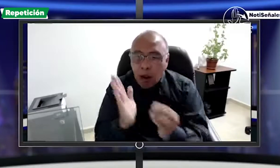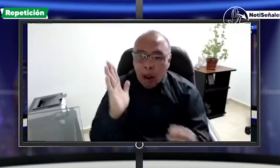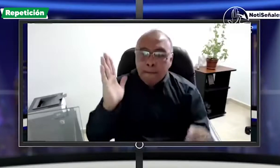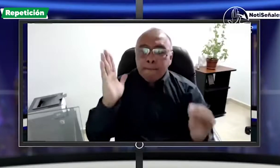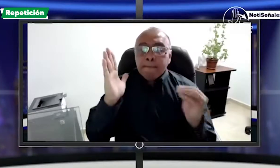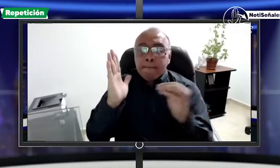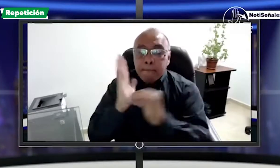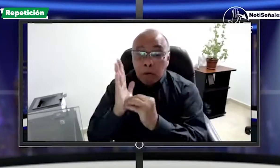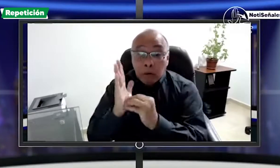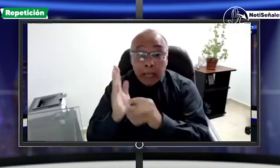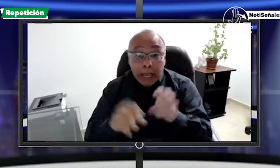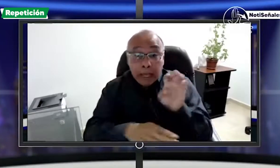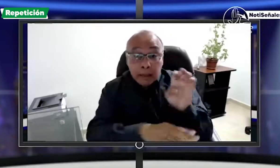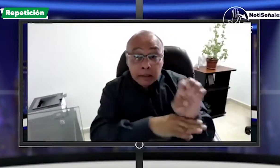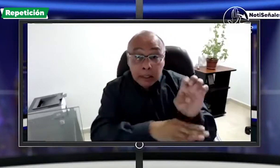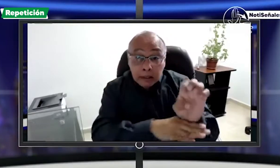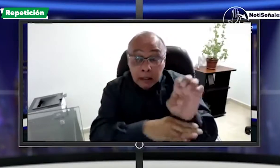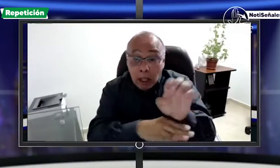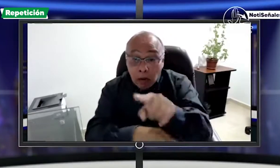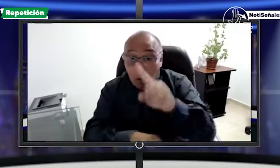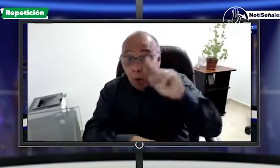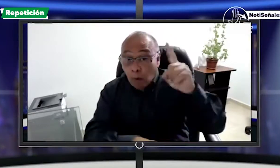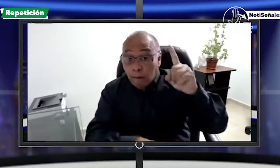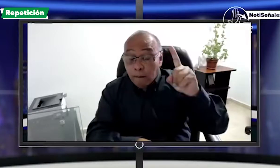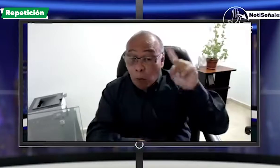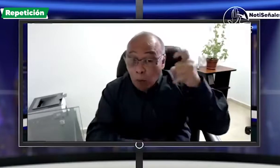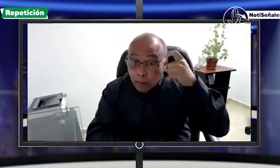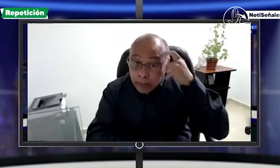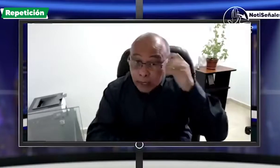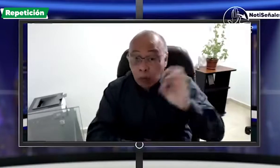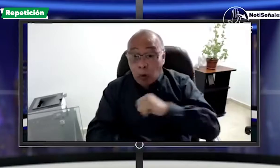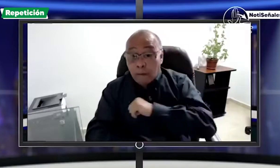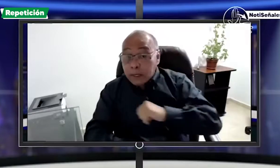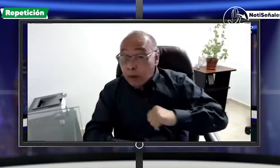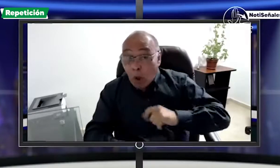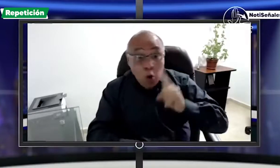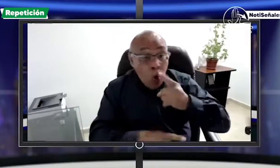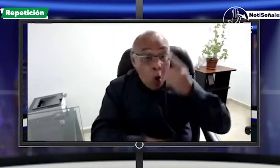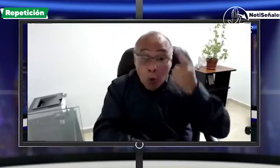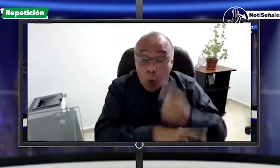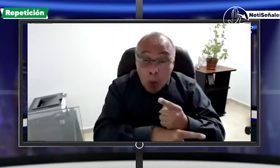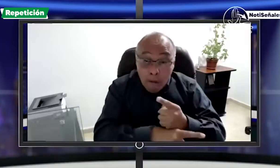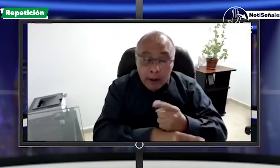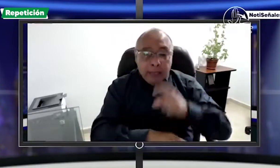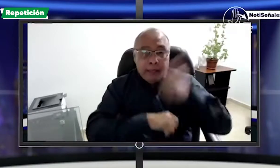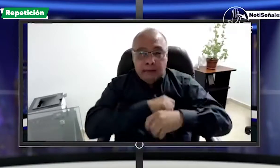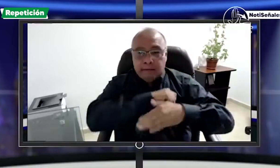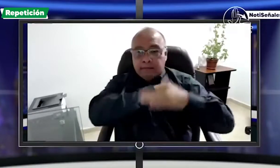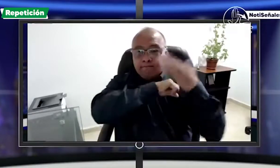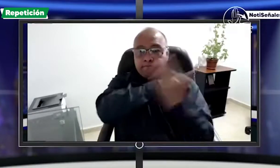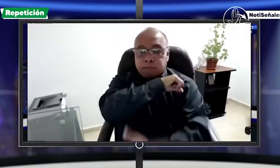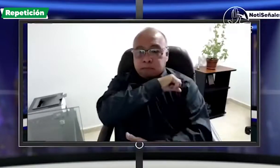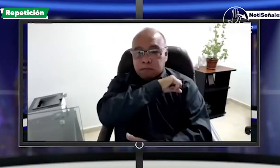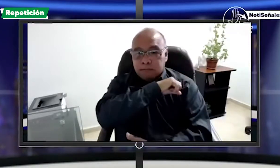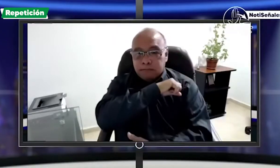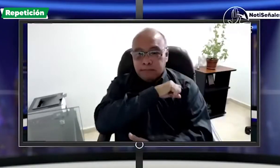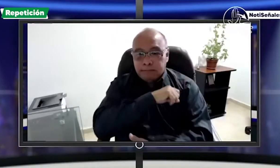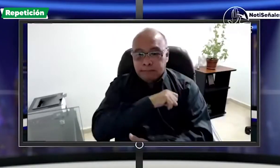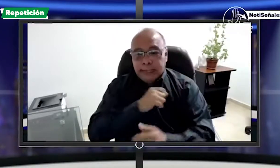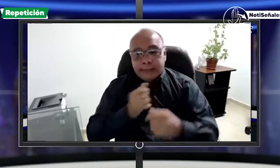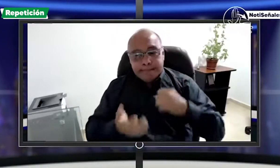da Este informe De organización De la las naciones unidas Acerca de que El gobierno nacional No está cumpliendo Con este plan Ni